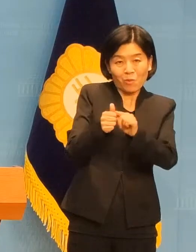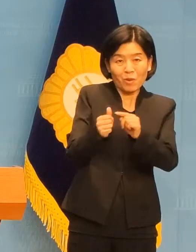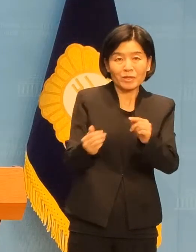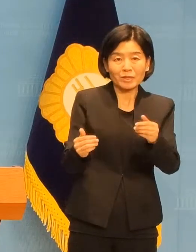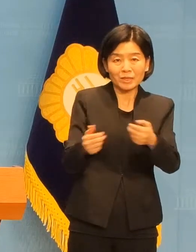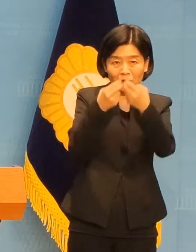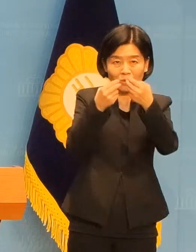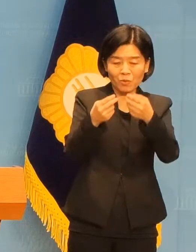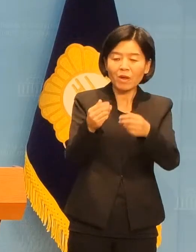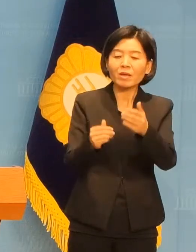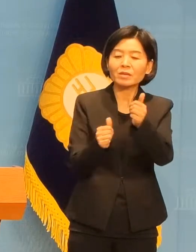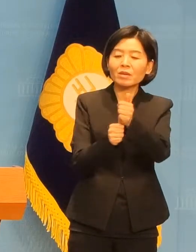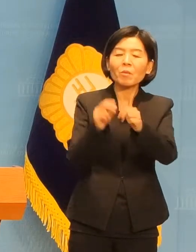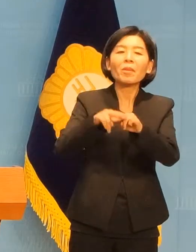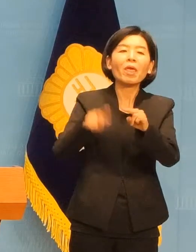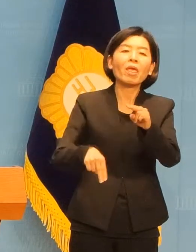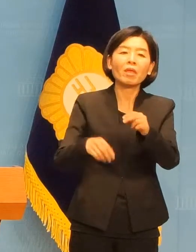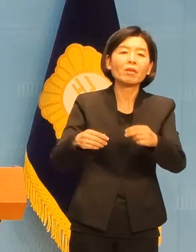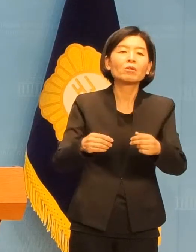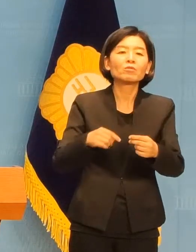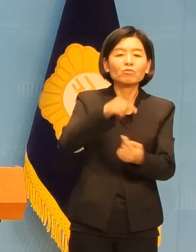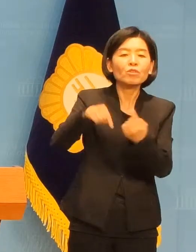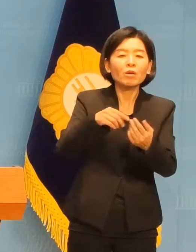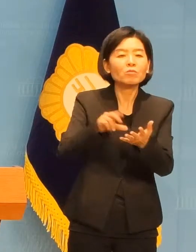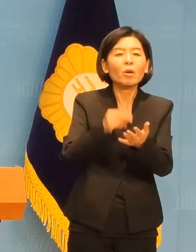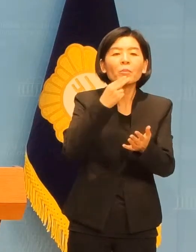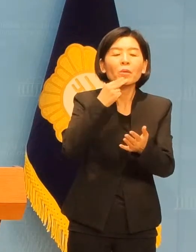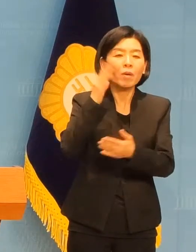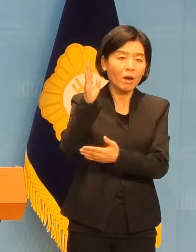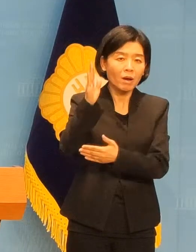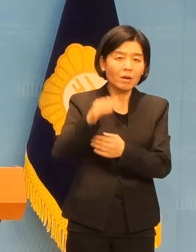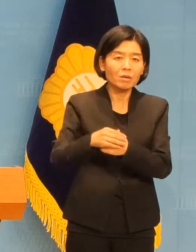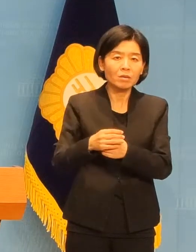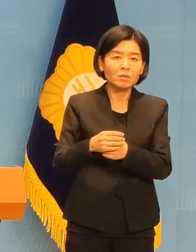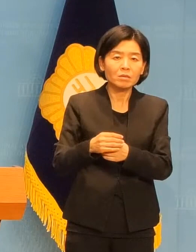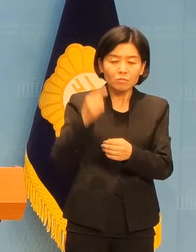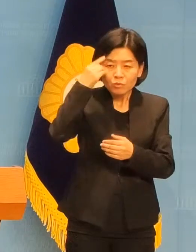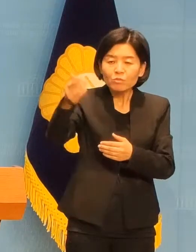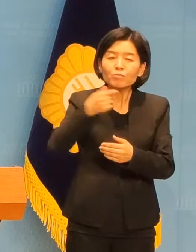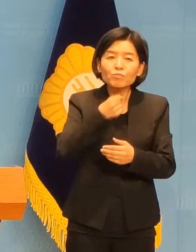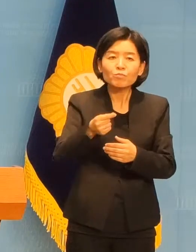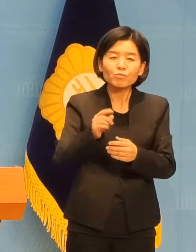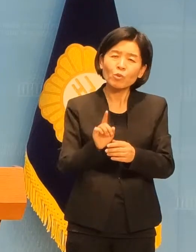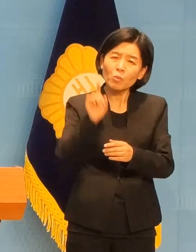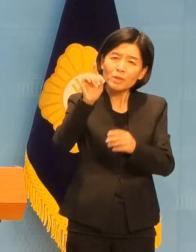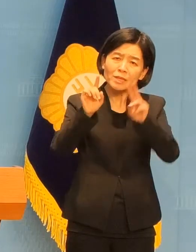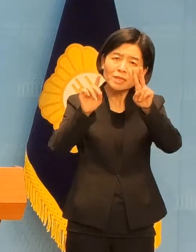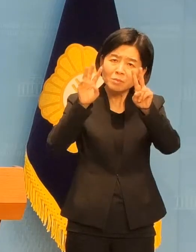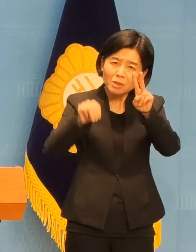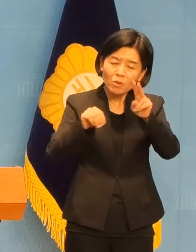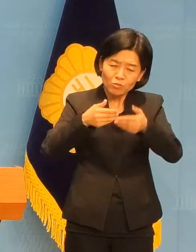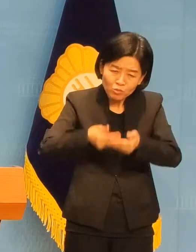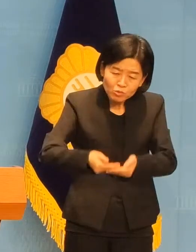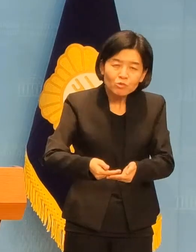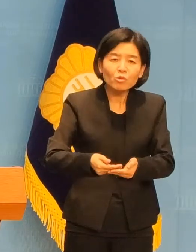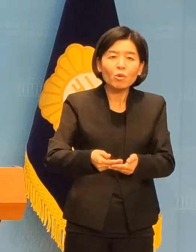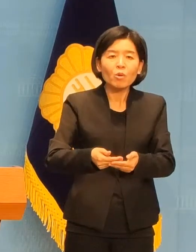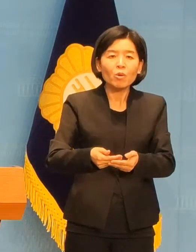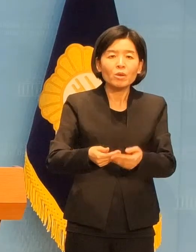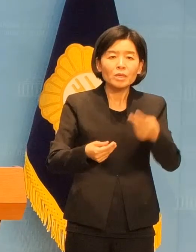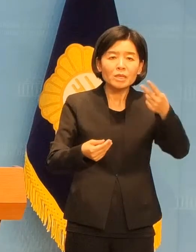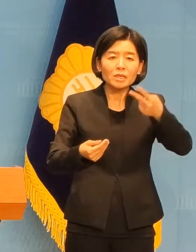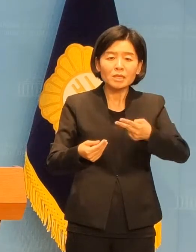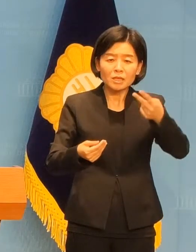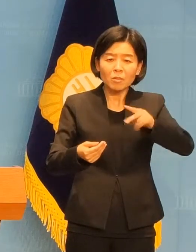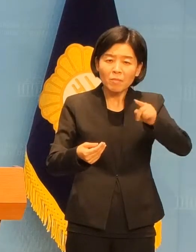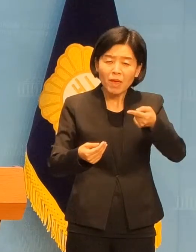있습니다. 서울시에 묻습니다. 높이 2m에 무게 5,100kg짜리 부표에